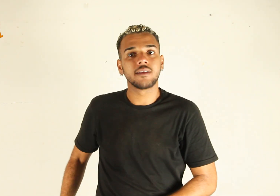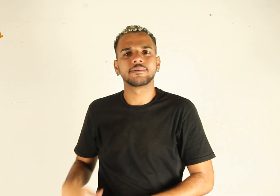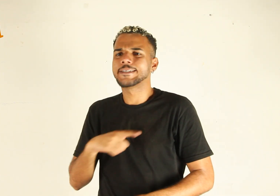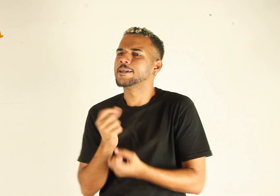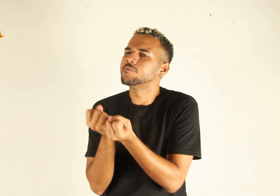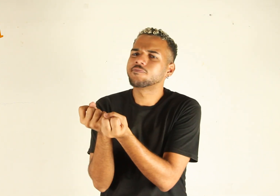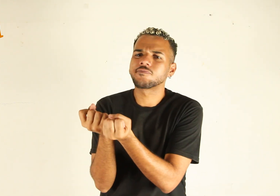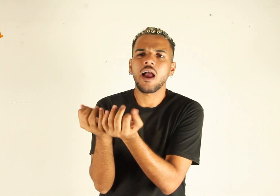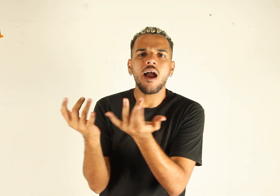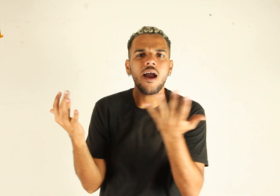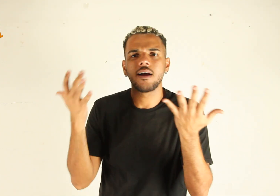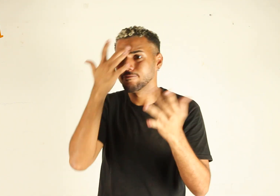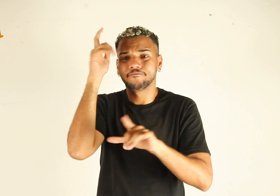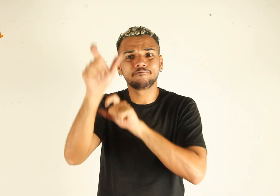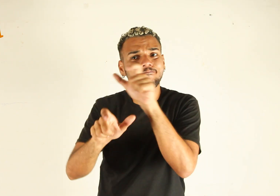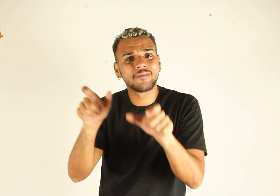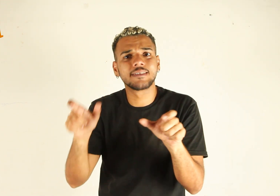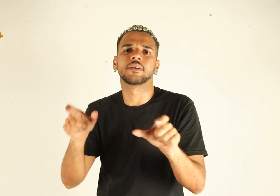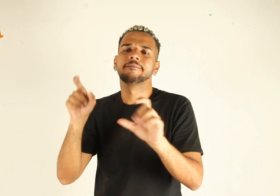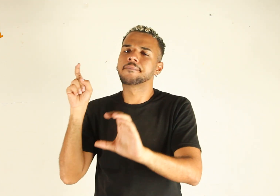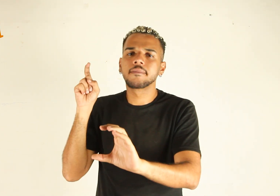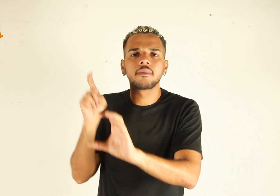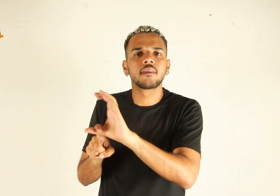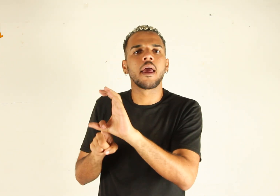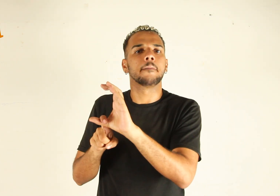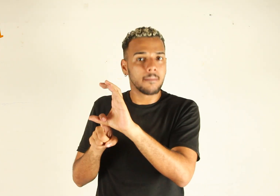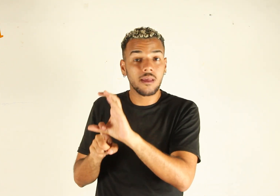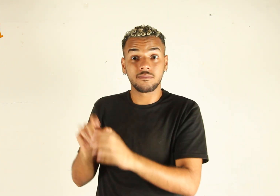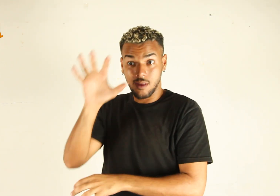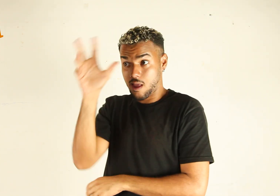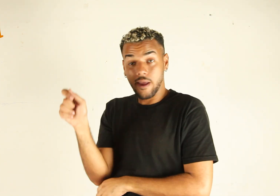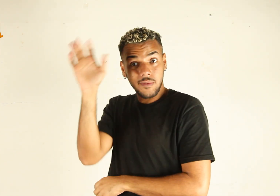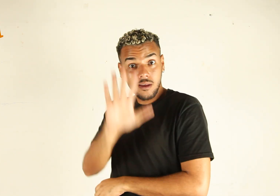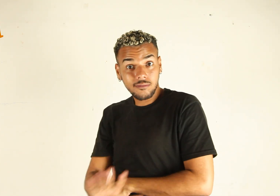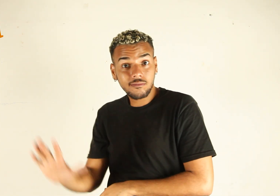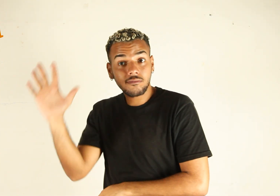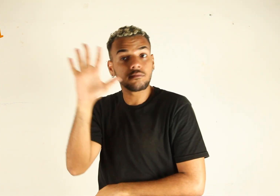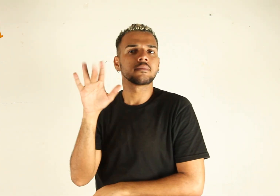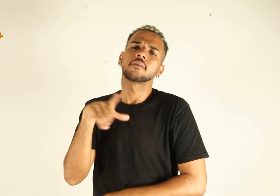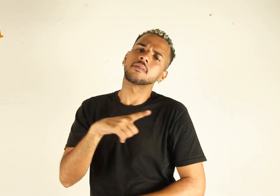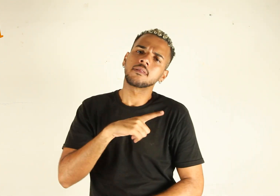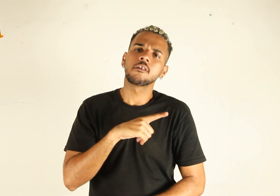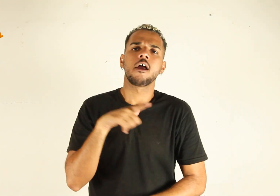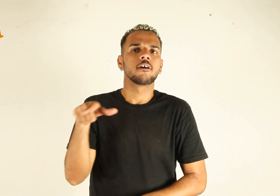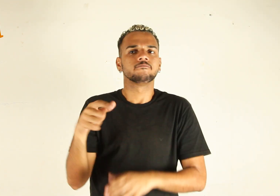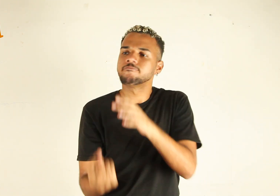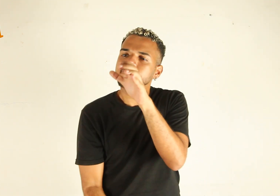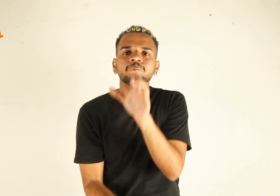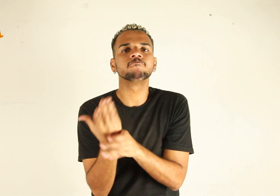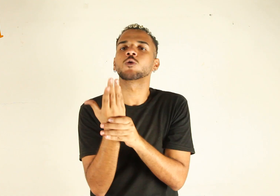canto e musicalidade. Hoje, essa manifestação é disseminada no Brasil e países afora, mas nem sempre recebeu